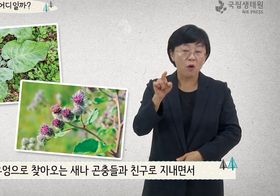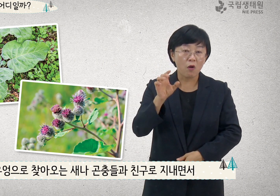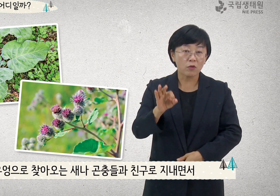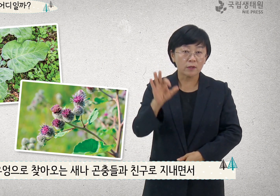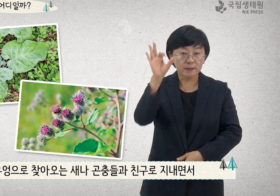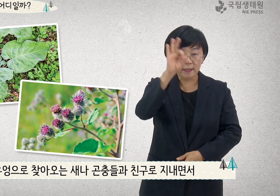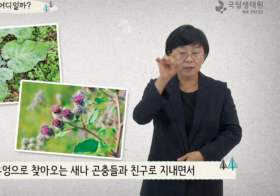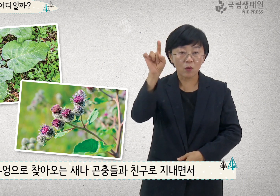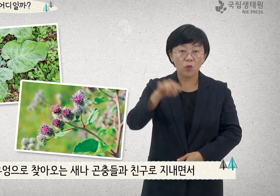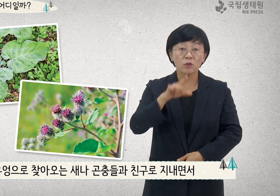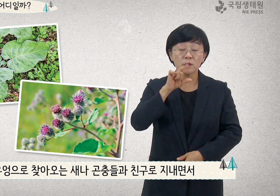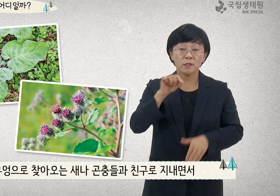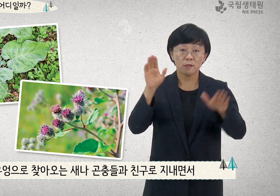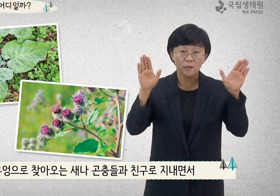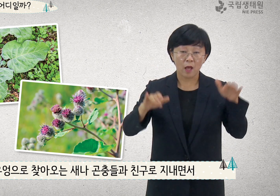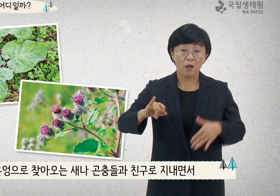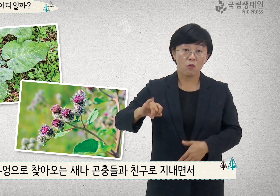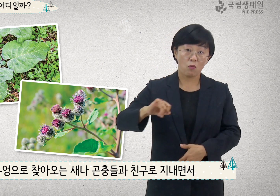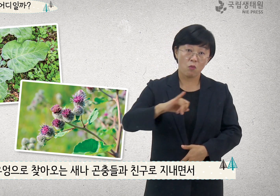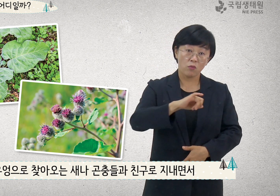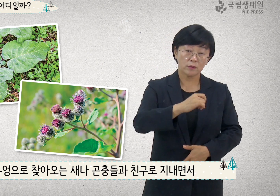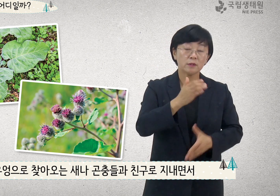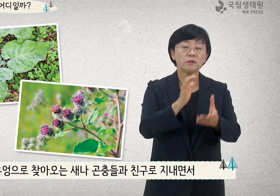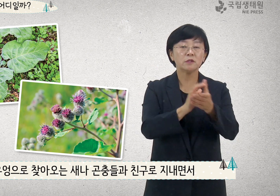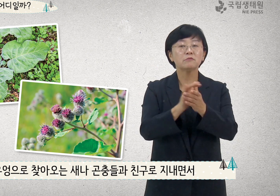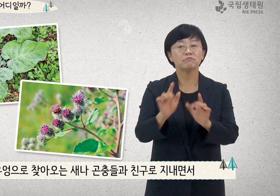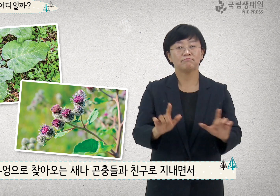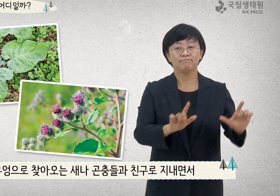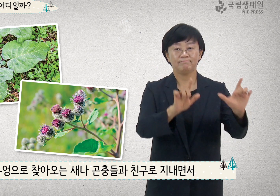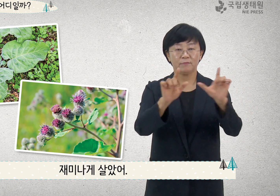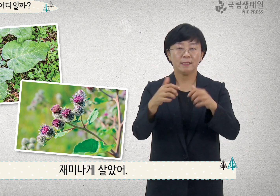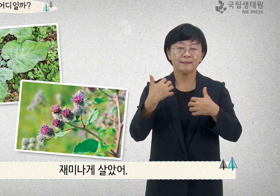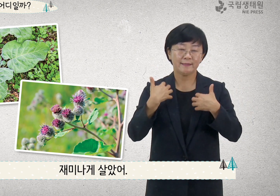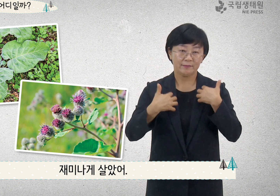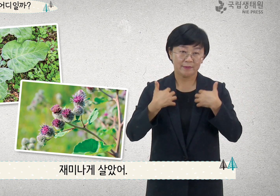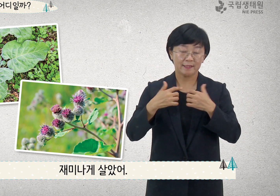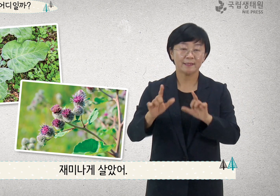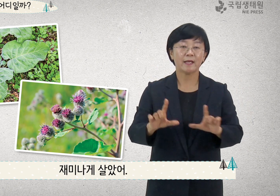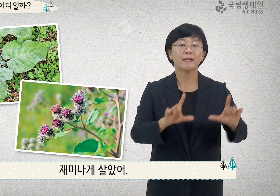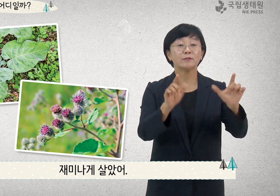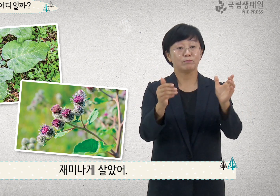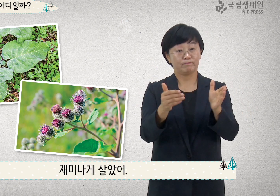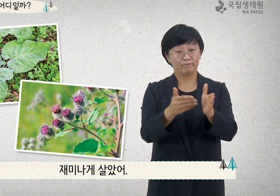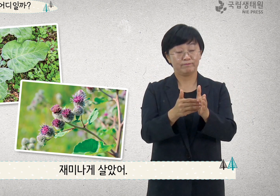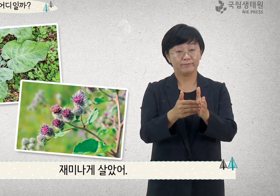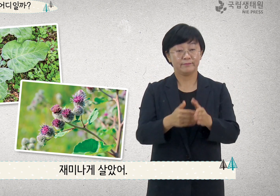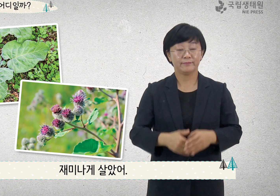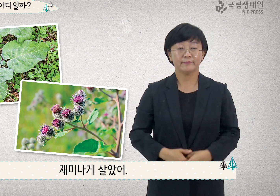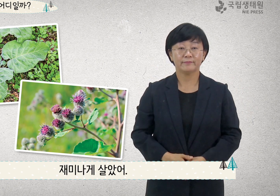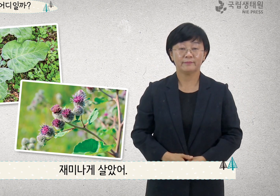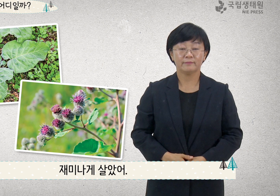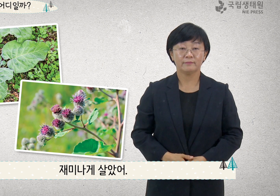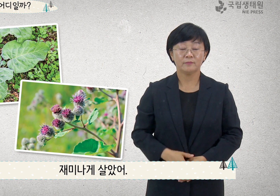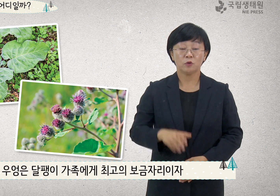우엉으로 찾아오는 새나 곤충들과 친구로 지내면서 재미나게 살았어.